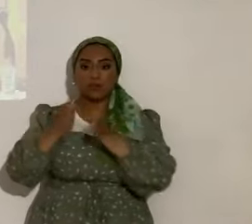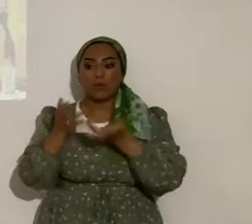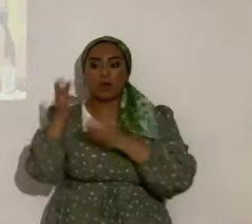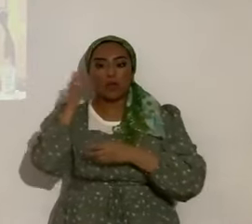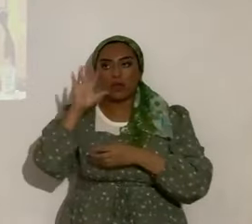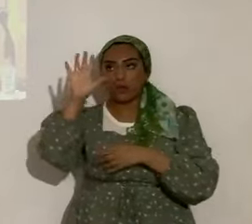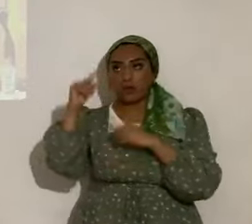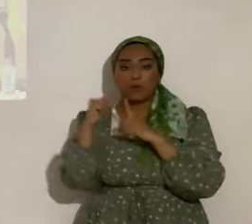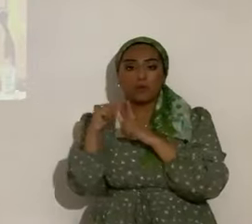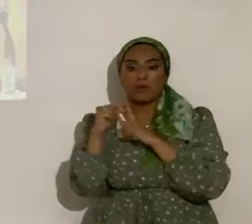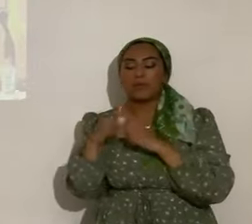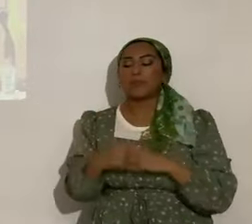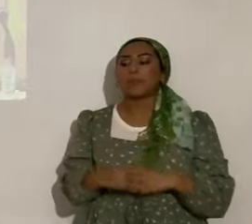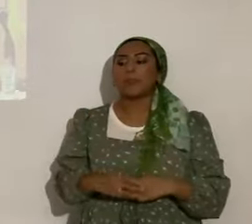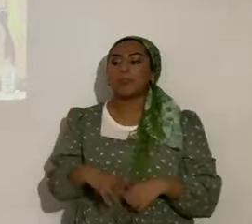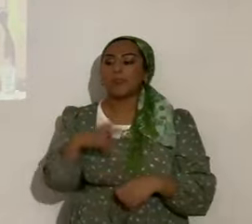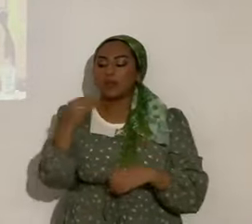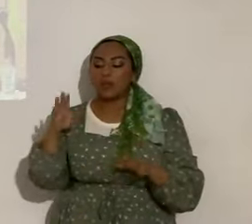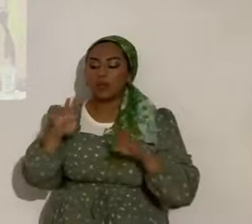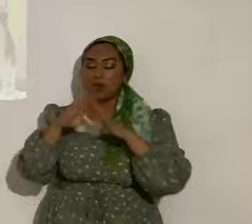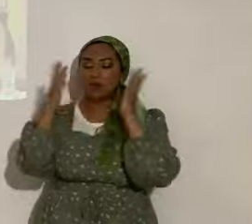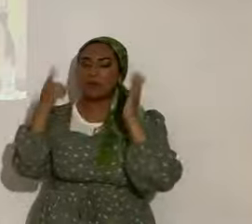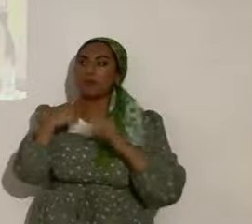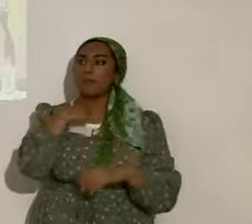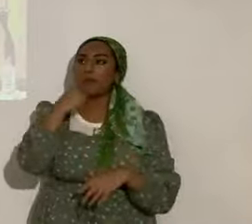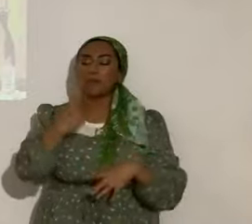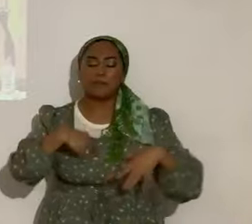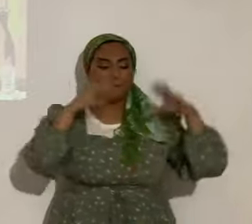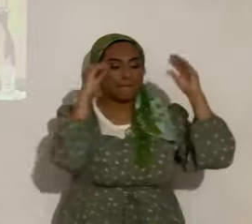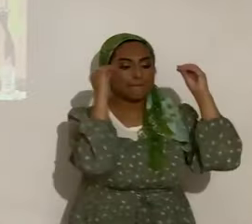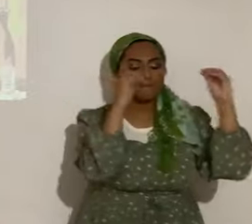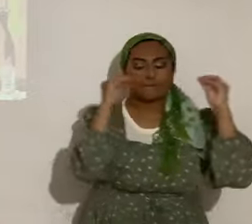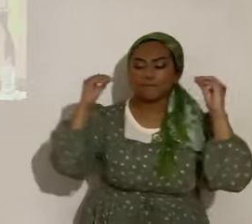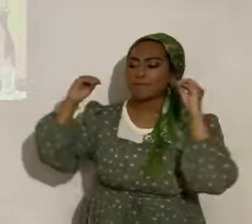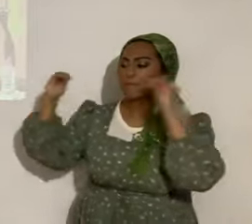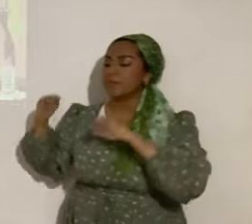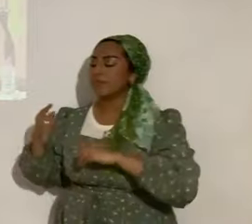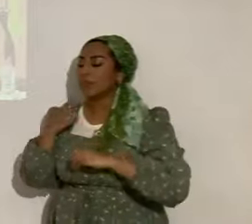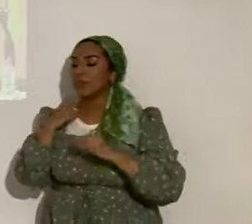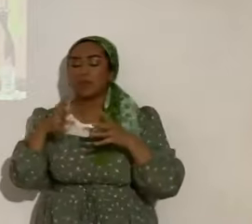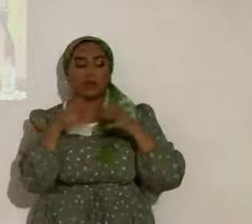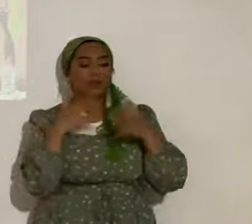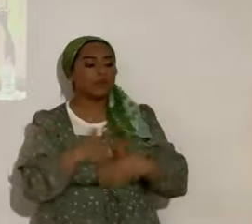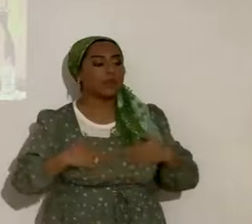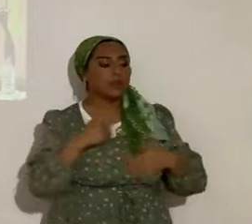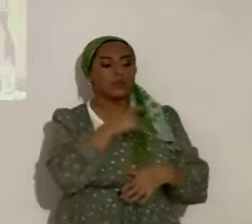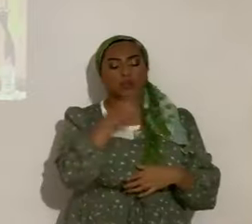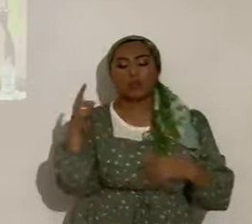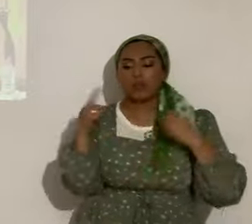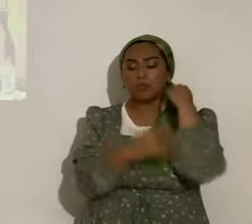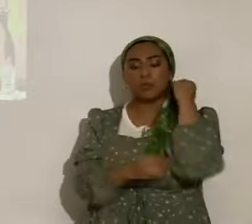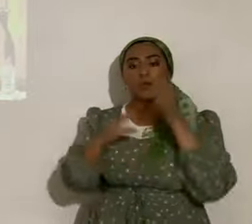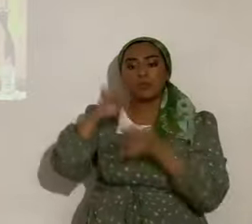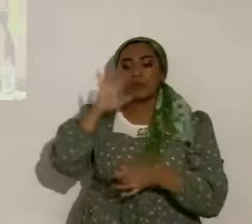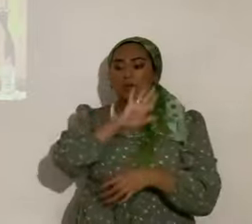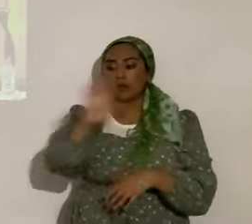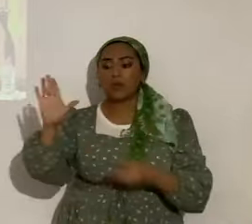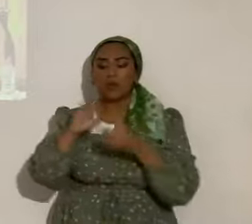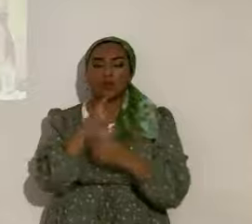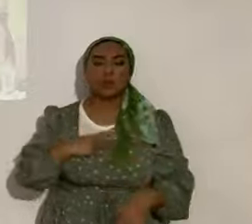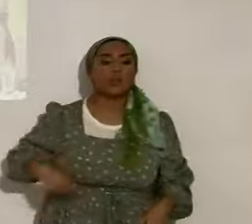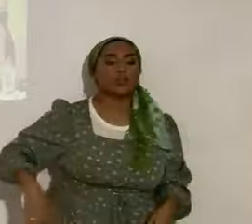palabra. Y abriendo la boca les enseñaba diciendo, muy dichosos los pobres en espíritu, porque de ellos es el reino